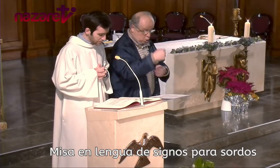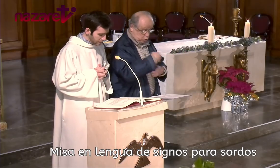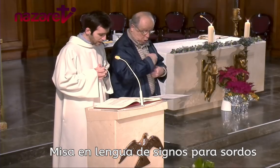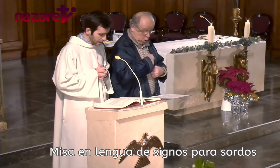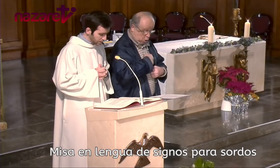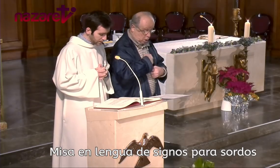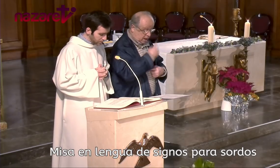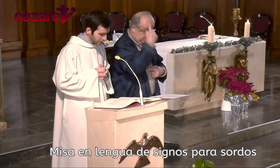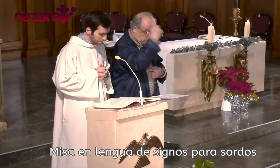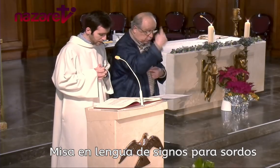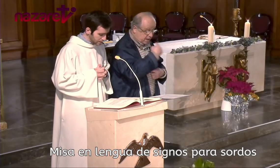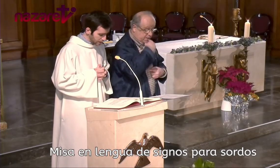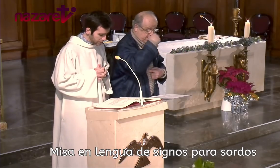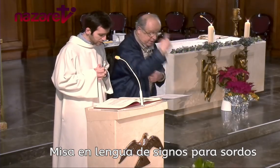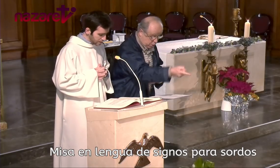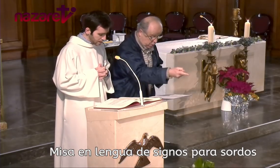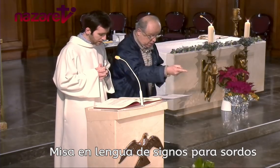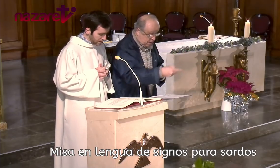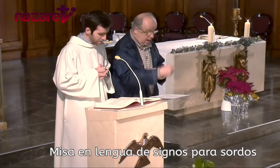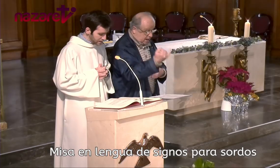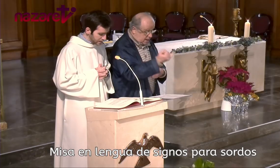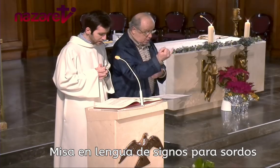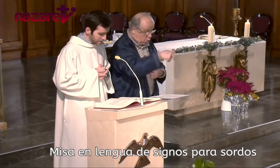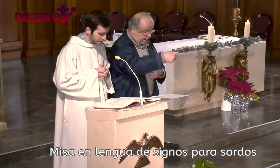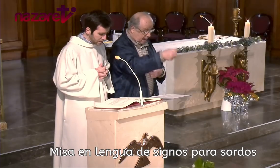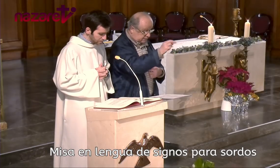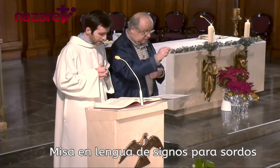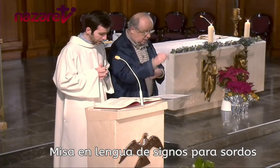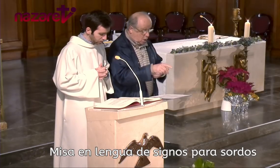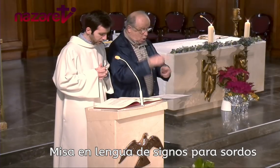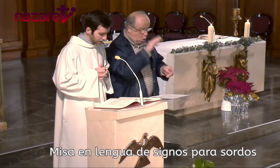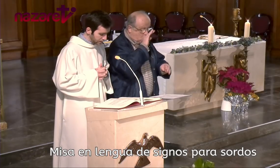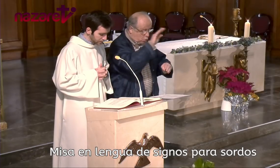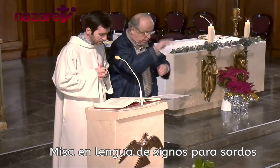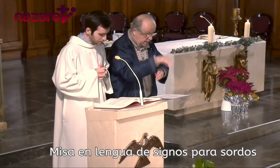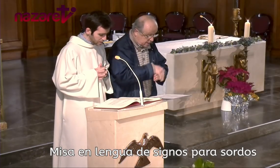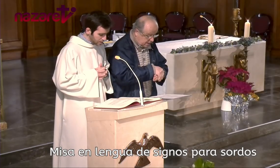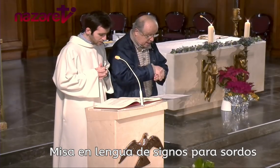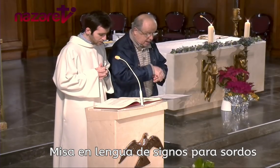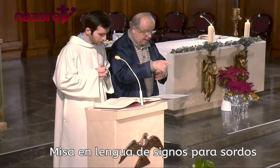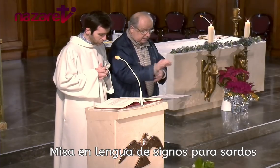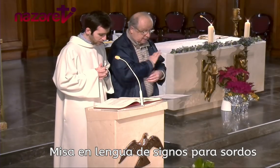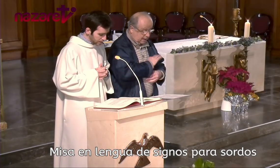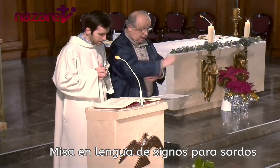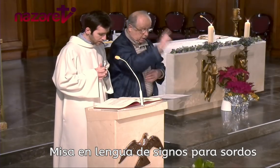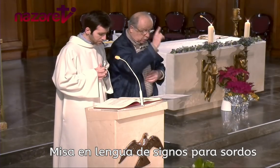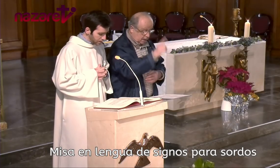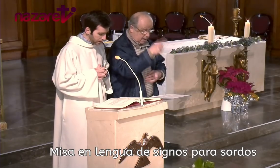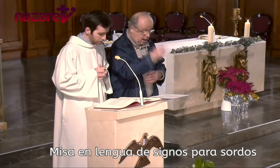Nínive era una ciudad inmensa. Hacía falta 3 días para recorrerla. Jonás empezó a recorrer